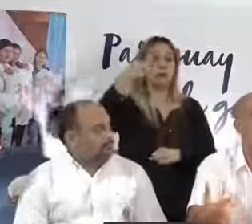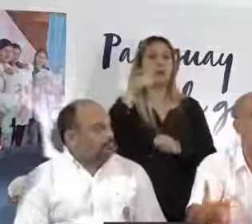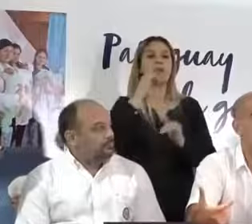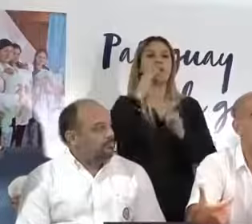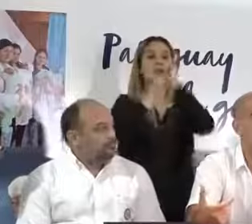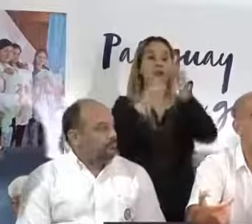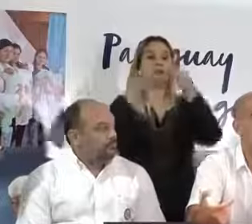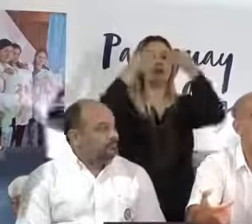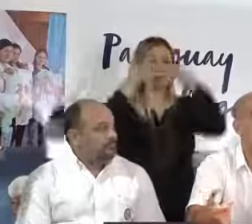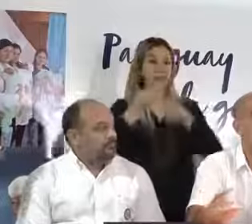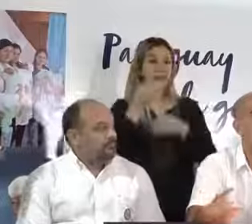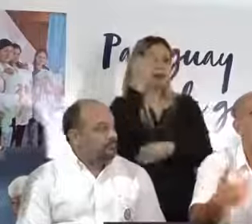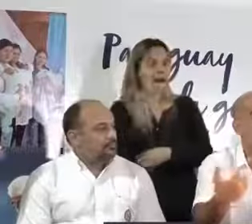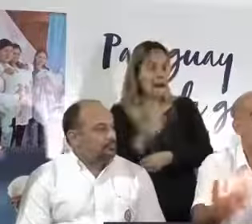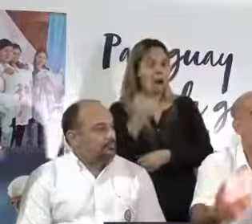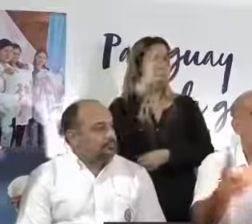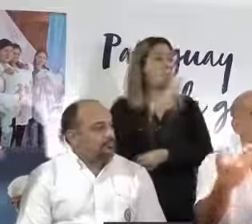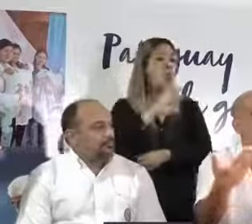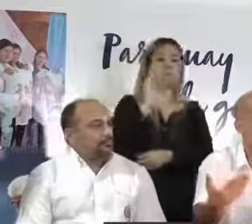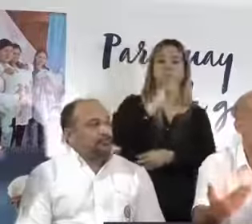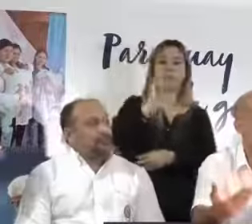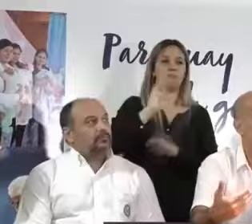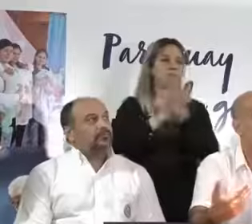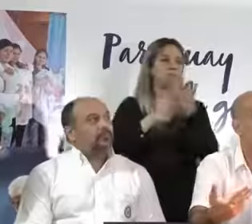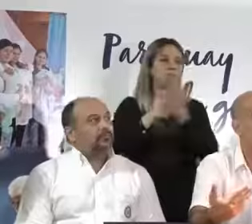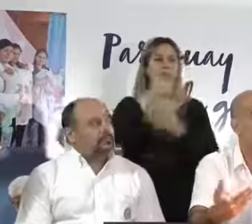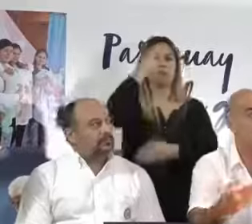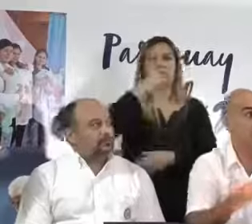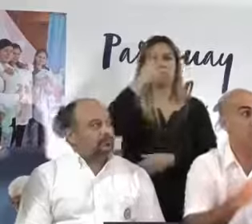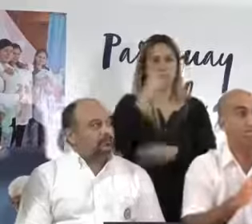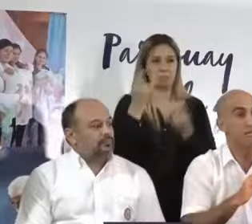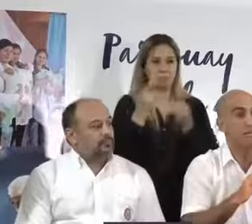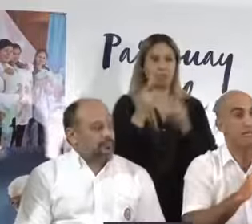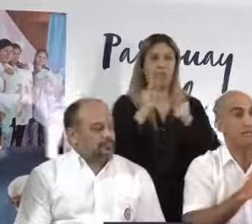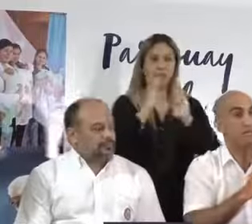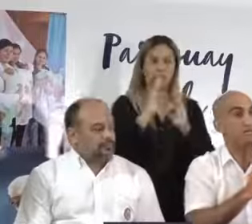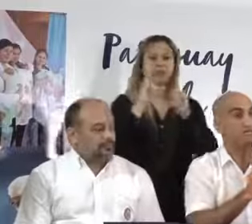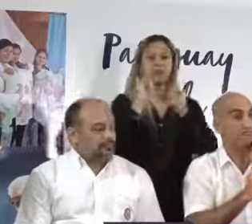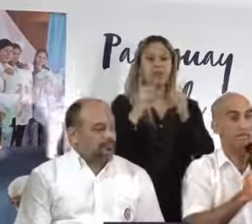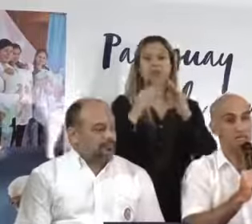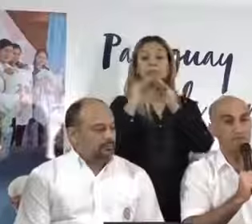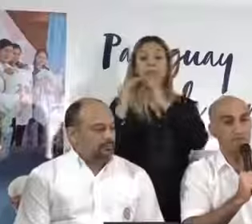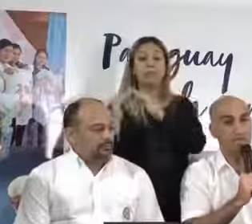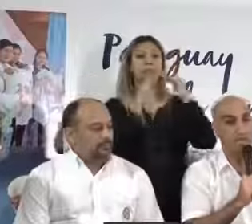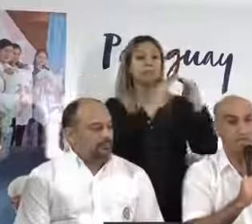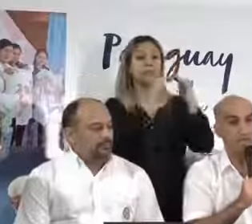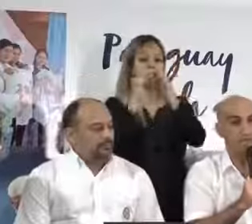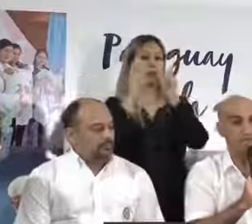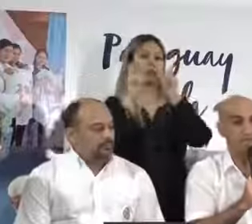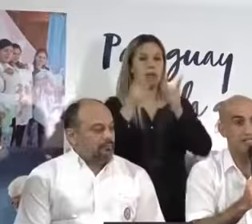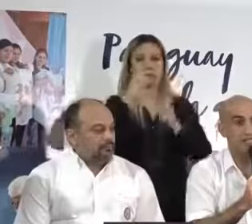vamos ajustando esto e incluso nuestros vecinos también van ajustando. Para darles una idea,